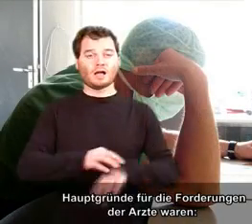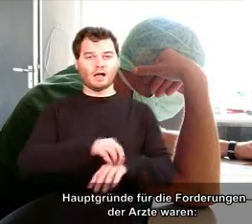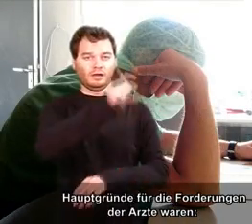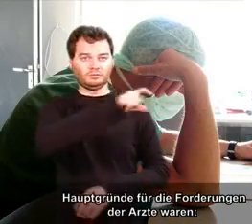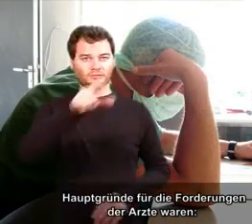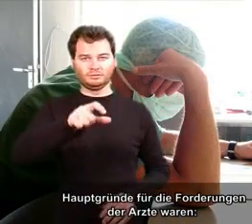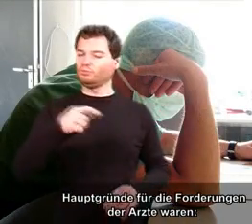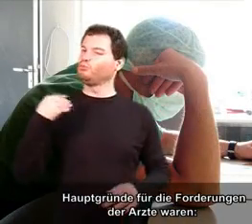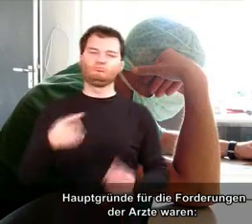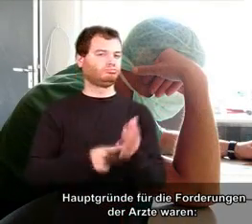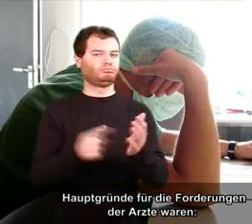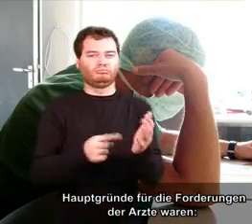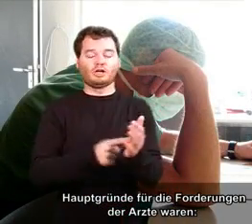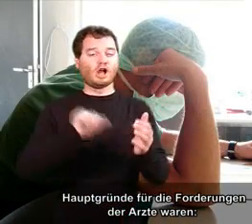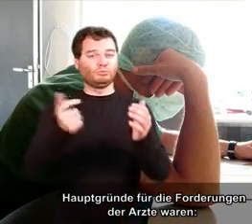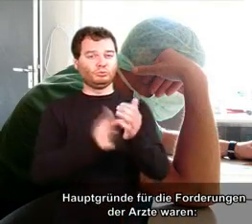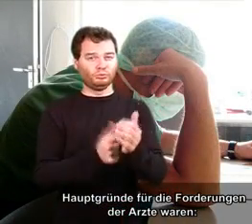Hauptgründe für die Forderungen der Ärzte waren